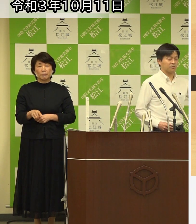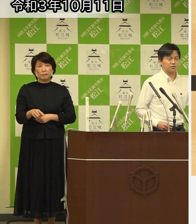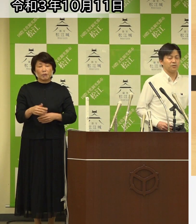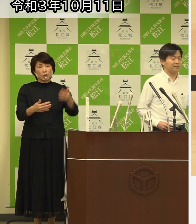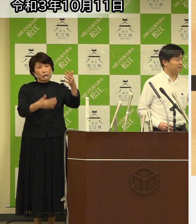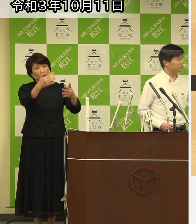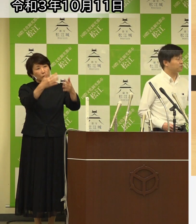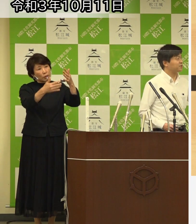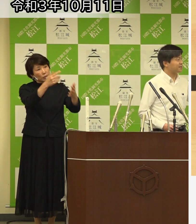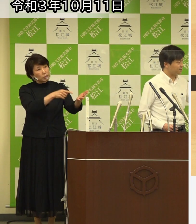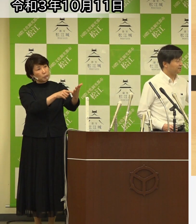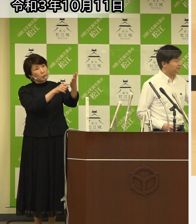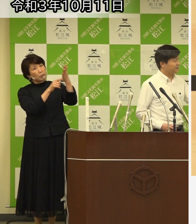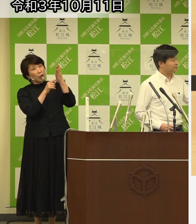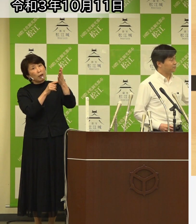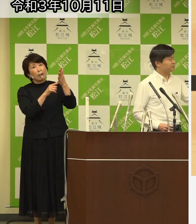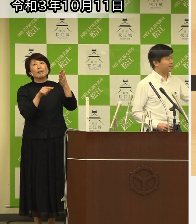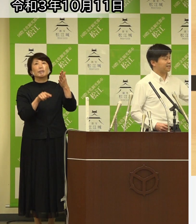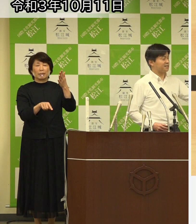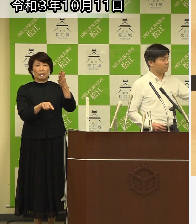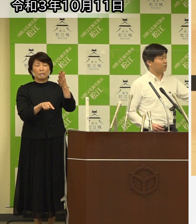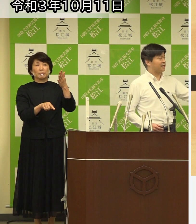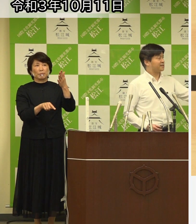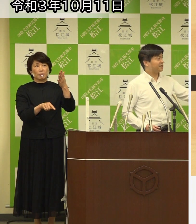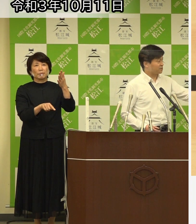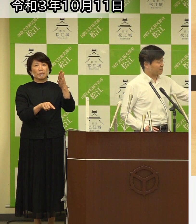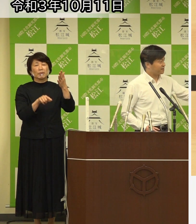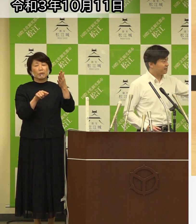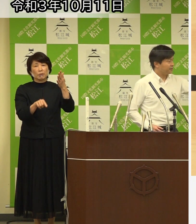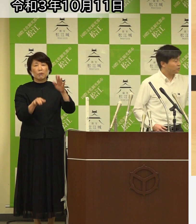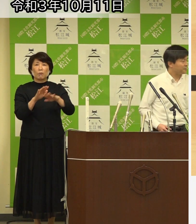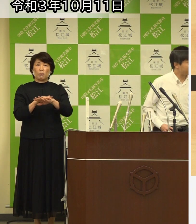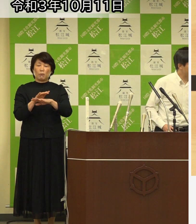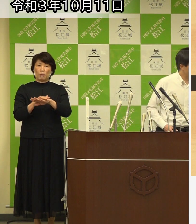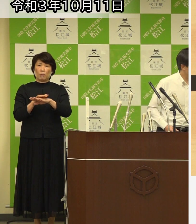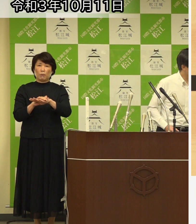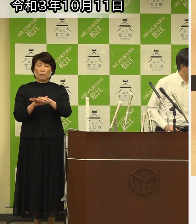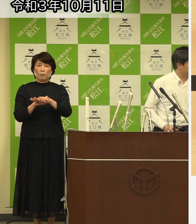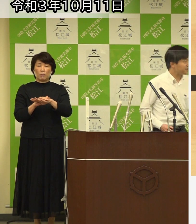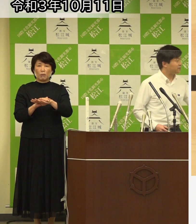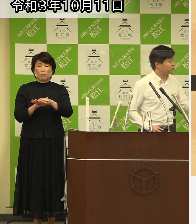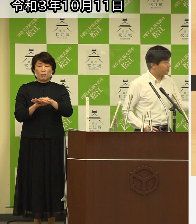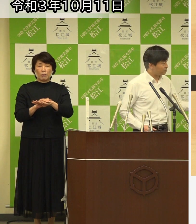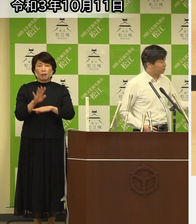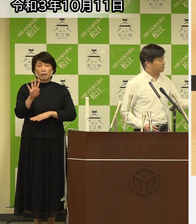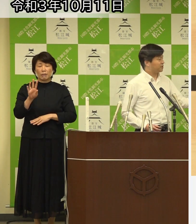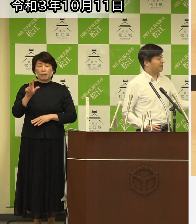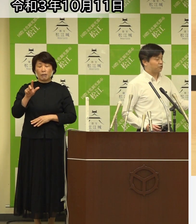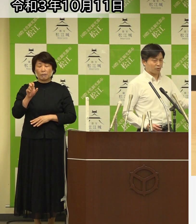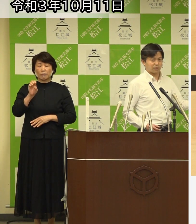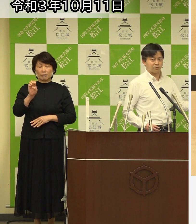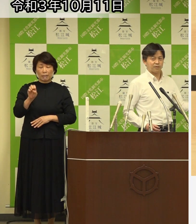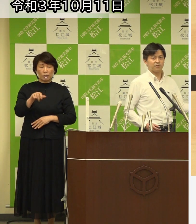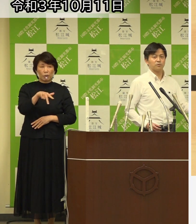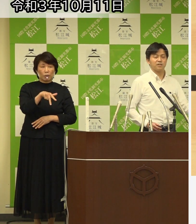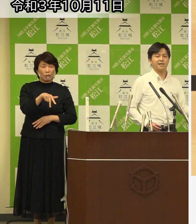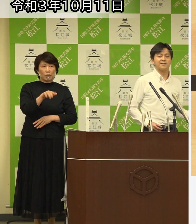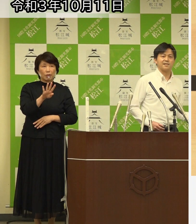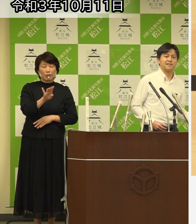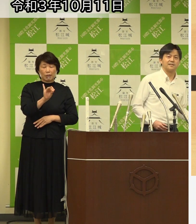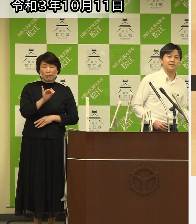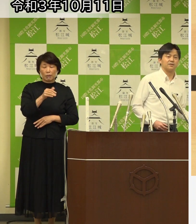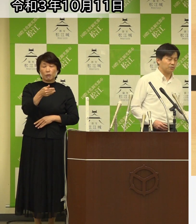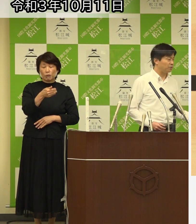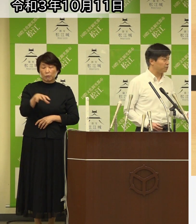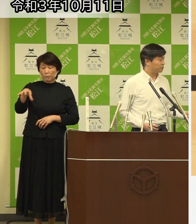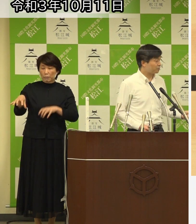大型のスクリーンに映し出すという形でも開催いたします。これ、松江テルサとスティックビルという2か所において同時に開